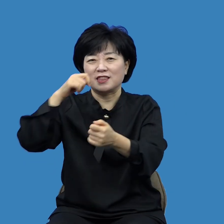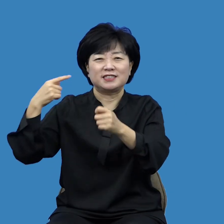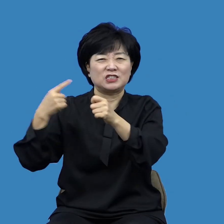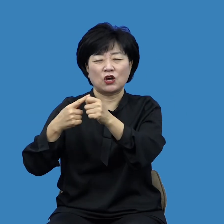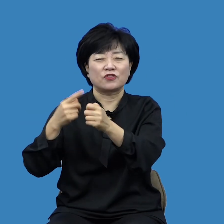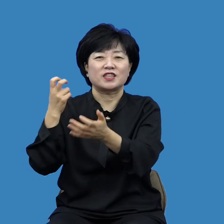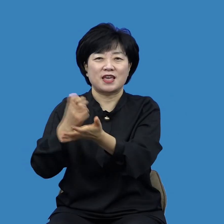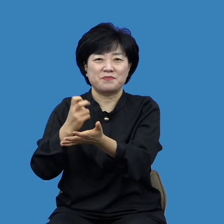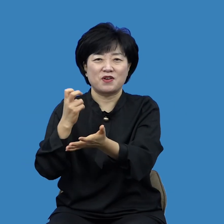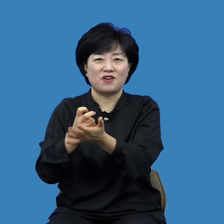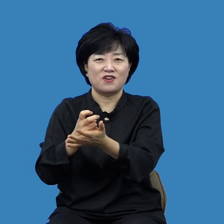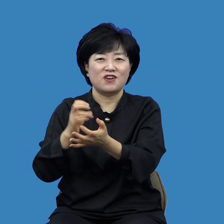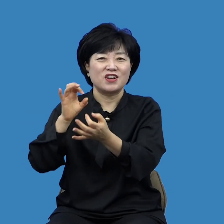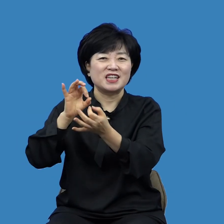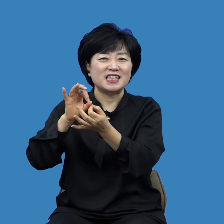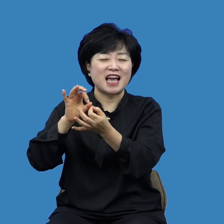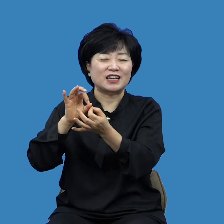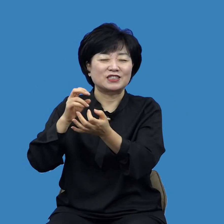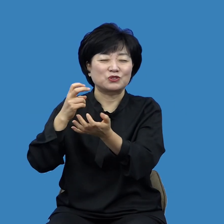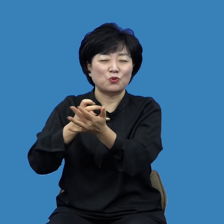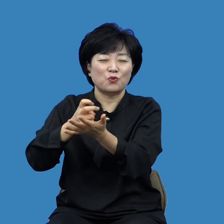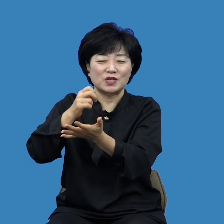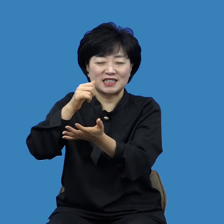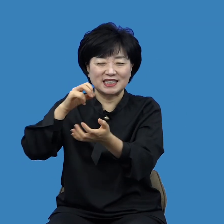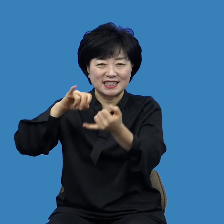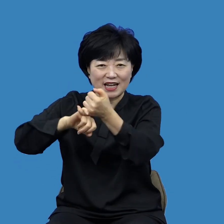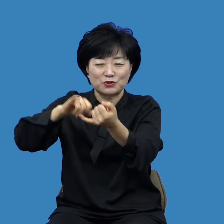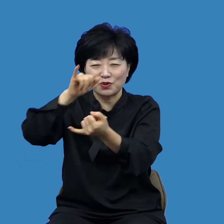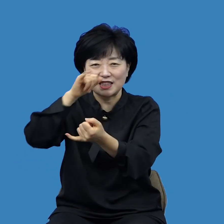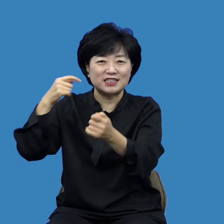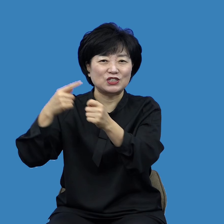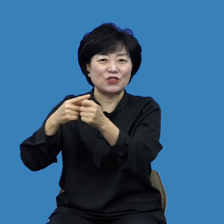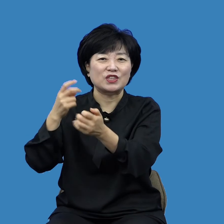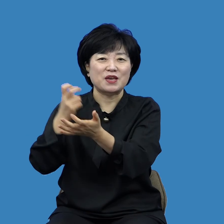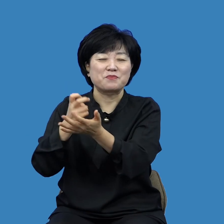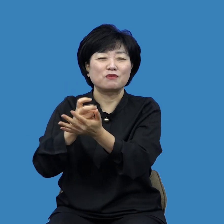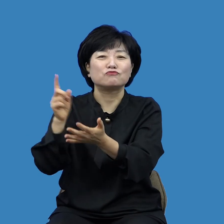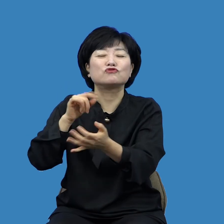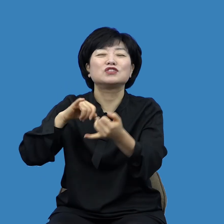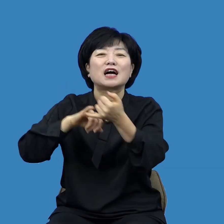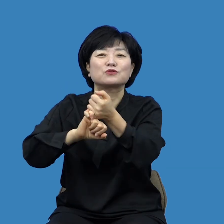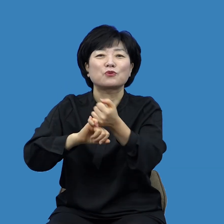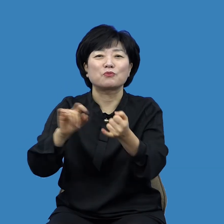계명이에요. 약속이 있는 유일한 계명이라는 거야. 네, 너 어떤 약속을 해주셨어요?